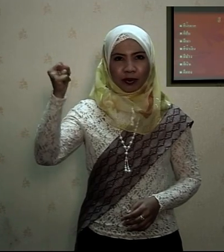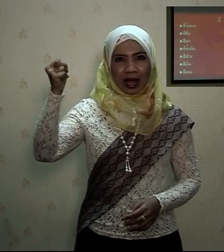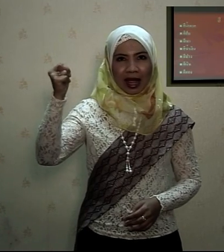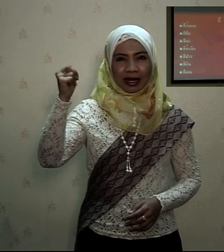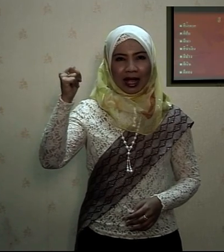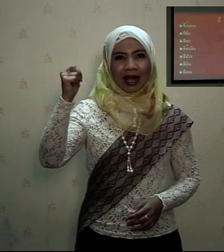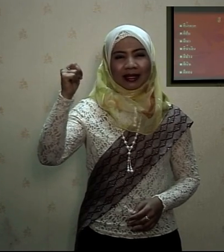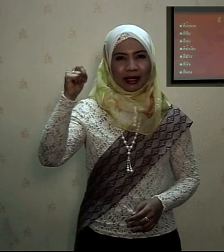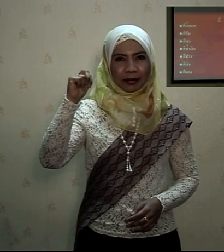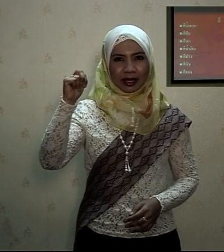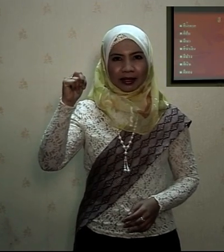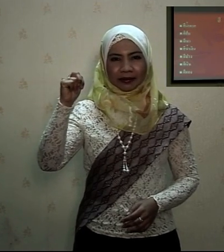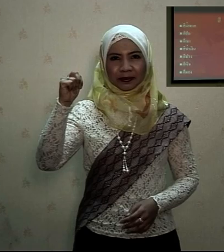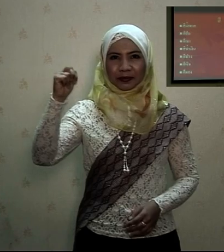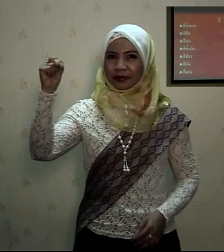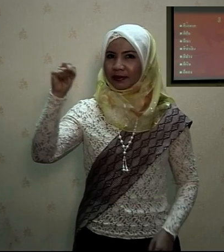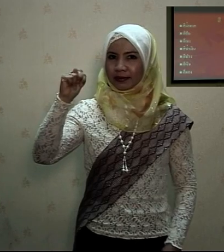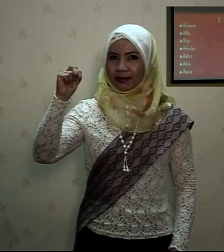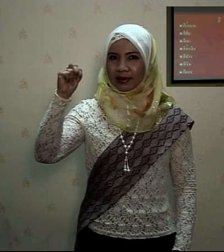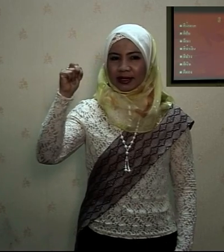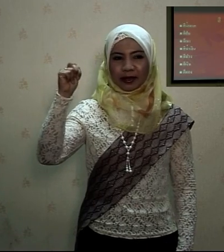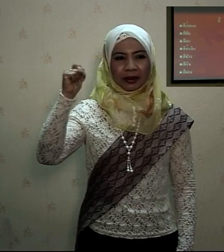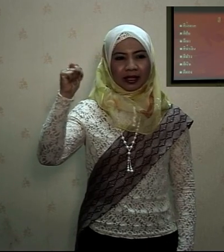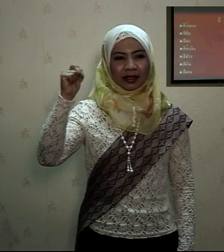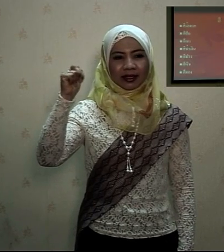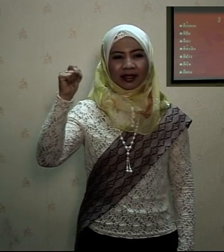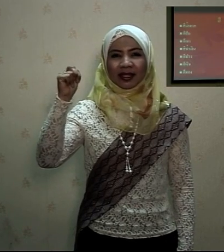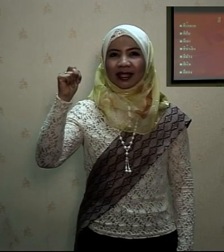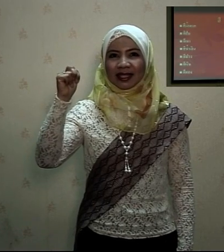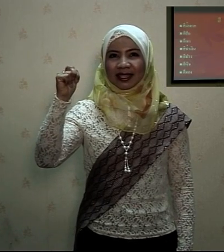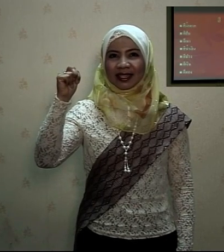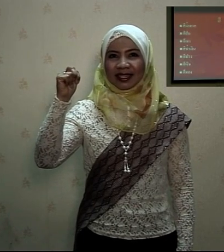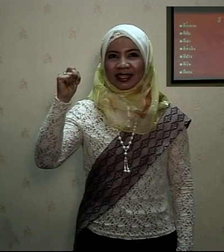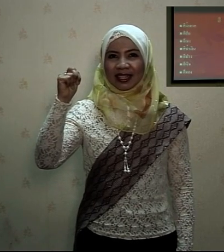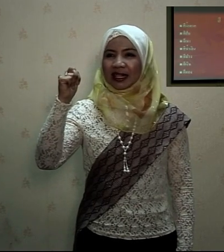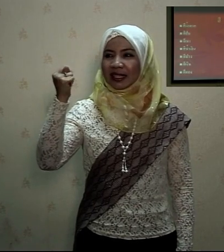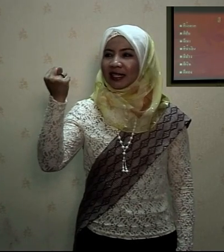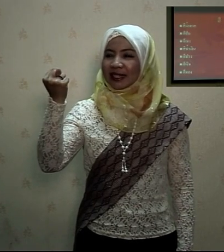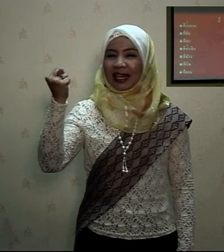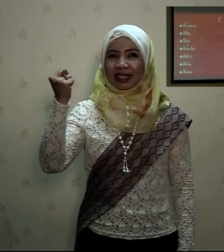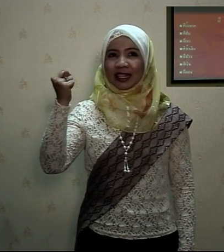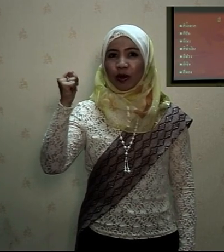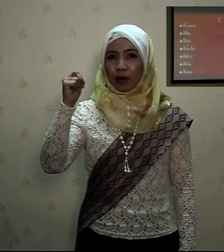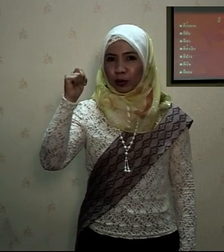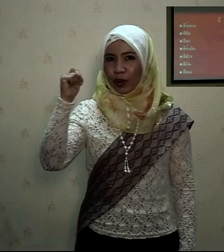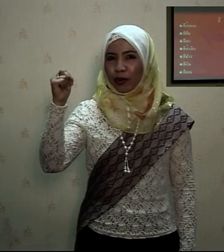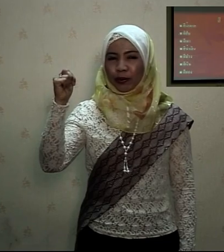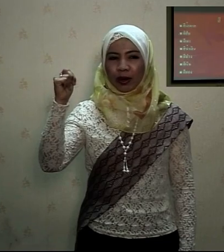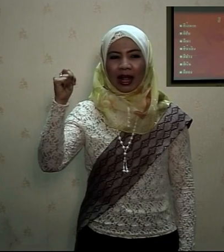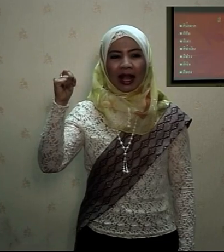นางนะคะสีน้ำเงินสีน้ำเงินลักษณะเช่นเดียวกับตัวนหนูนะคะ